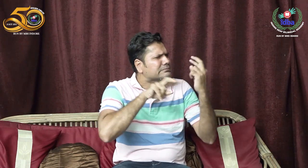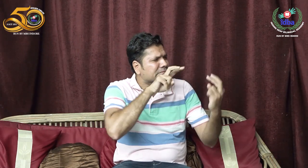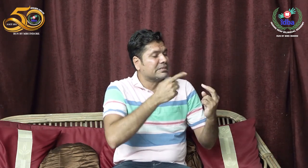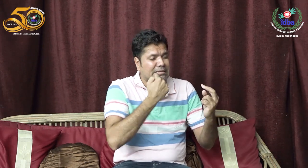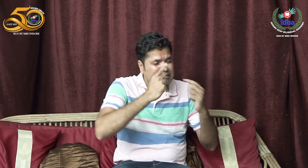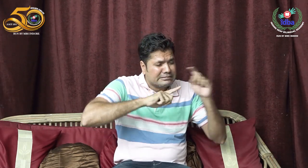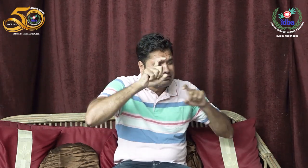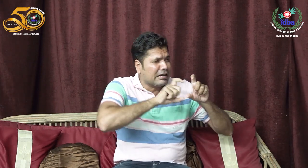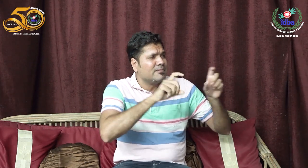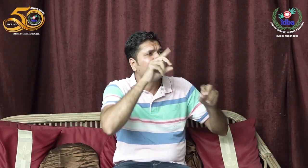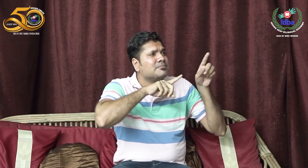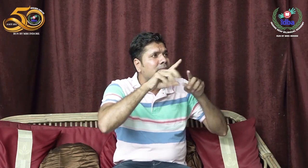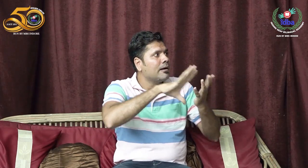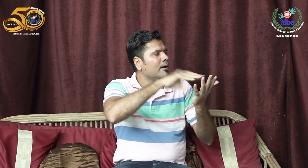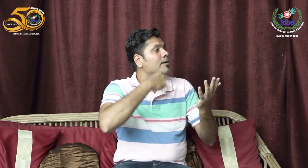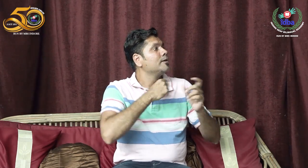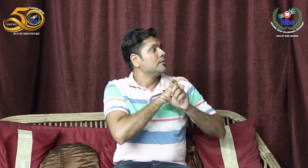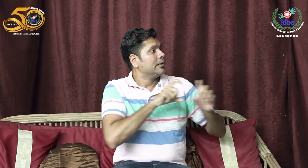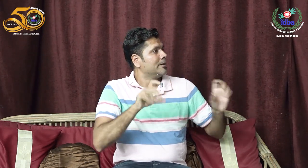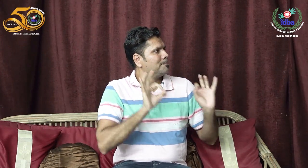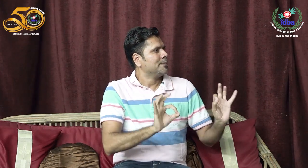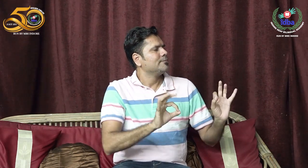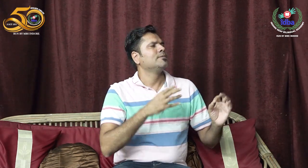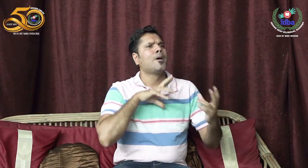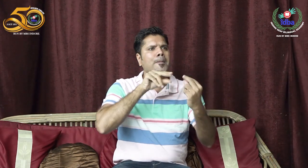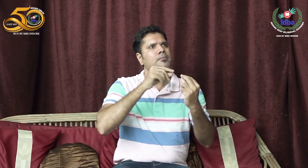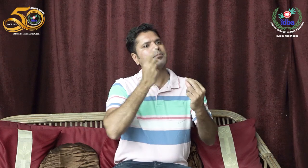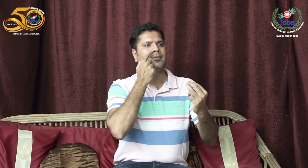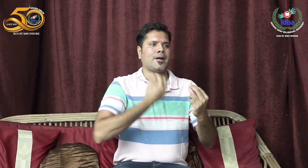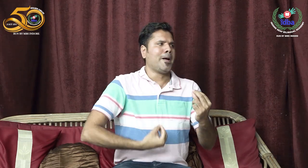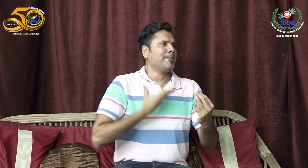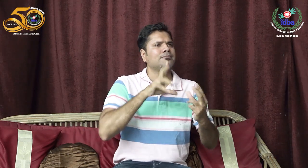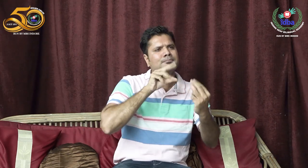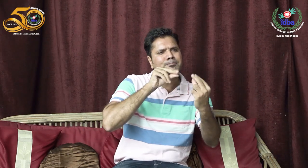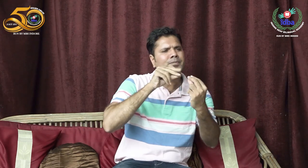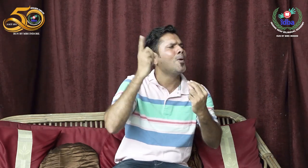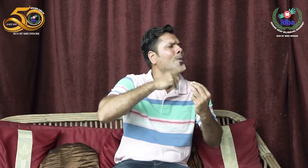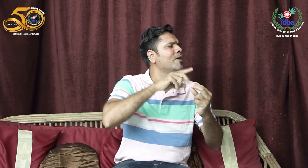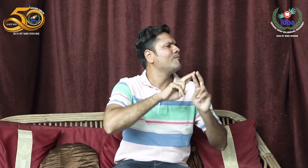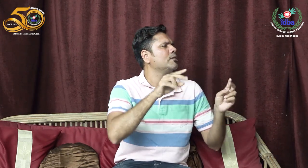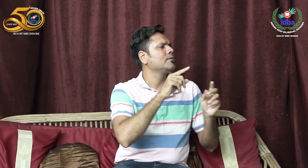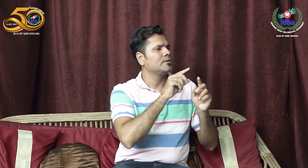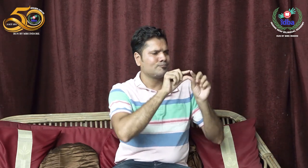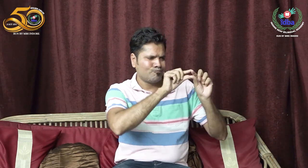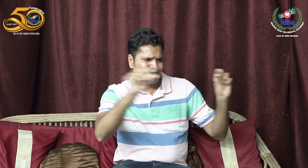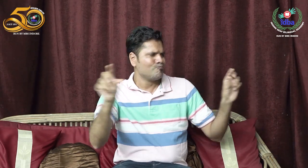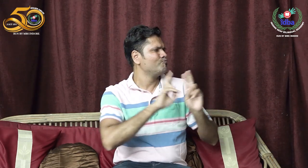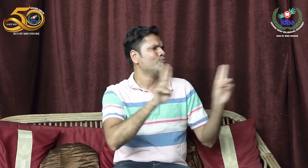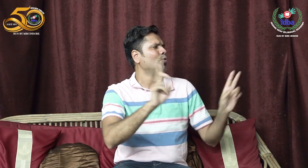जी हाँ, मुझे मेरी स्टार्टिंग में जो थे मेरे टीचर्स ने हमें सिखाया था, बोल के सिखाया था, तो हम थोड़ा बहुत समझना। मैं मेरे पेरेंट्स से भी बात कर पाता था थोड़ा बहुत, पूरा